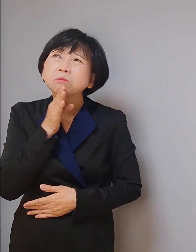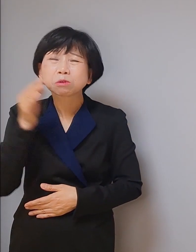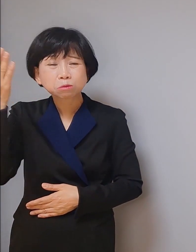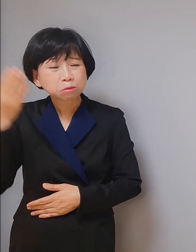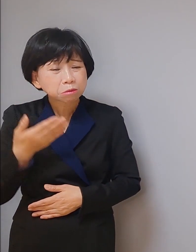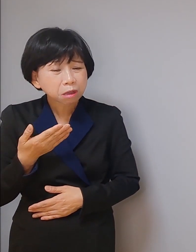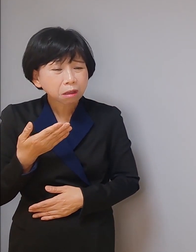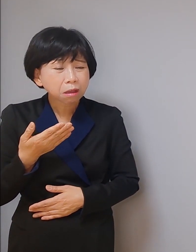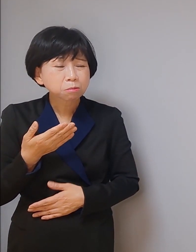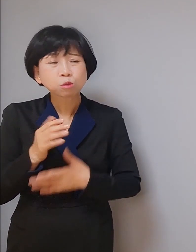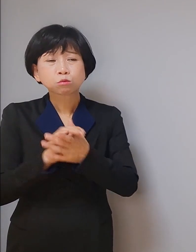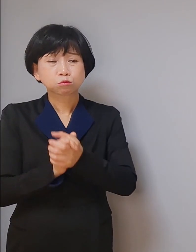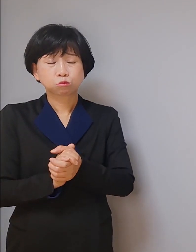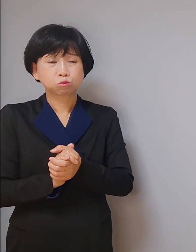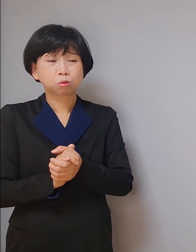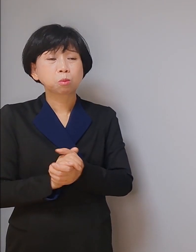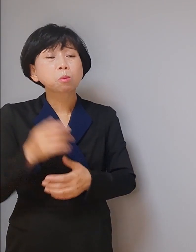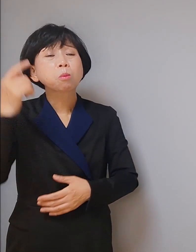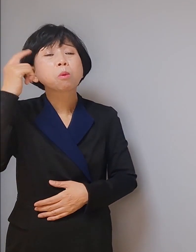뭐하러 하십니까?